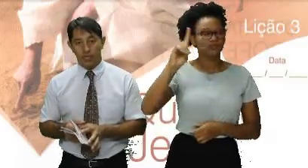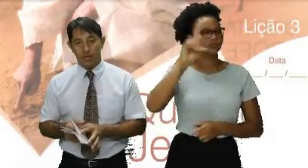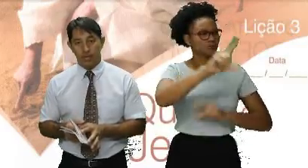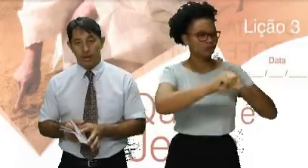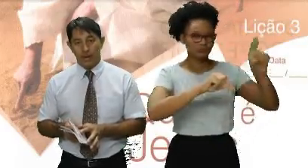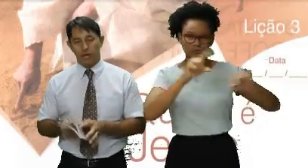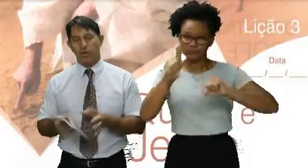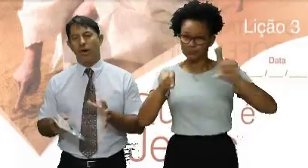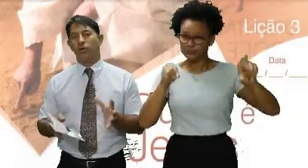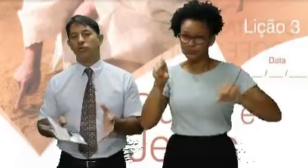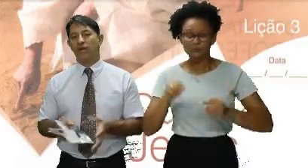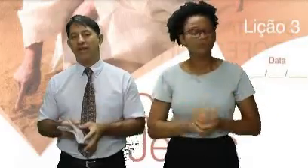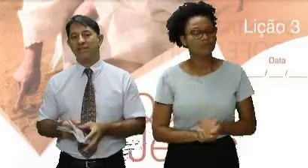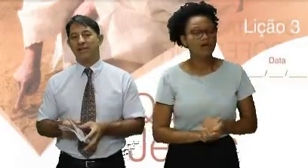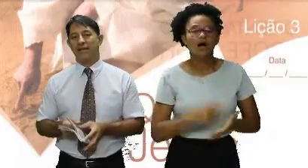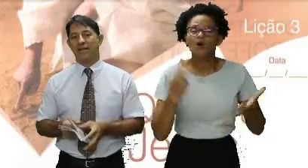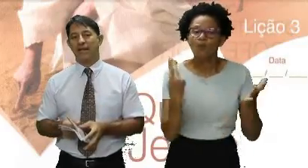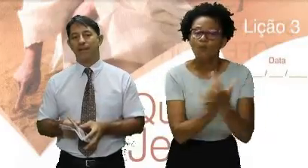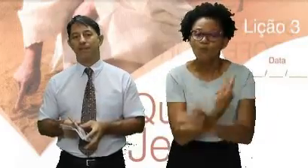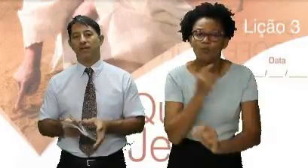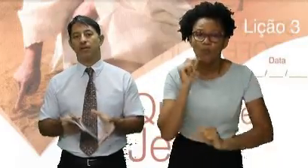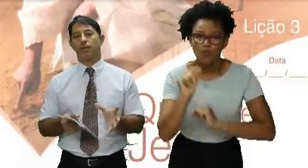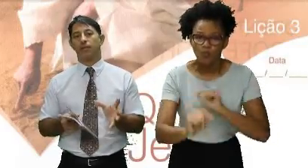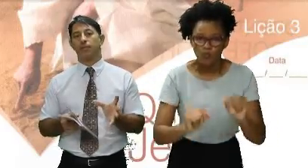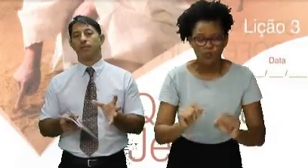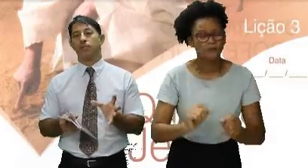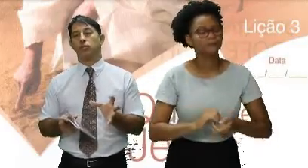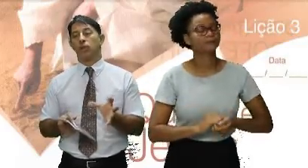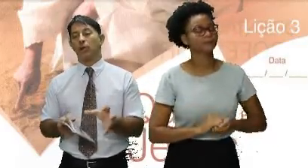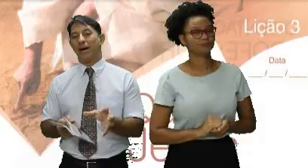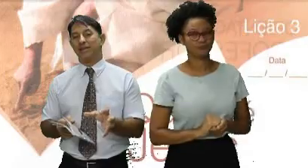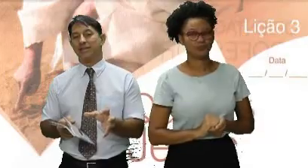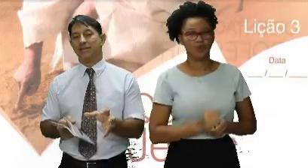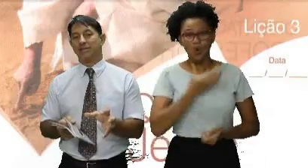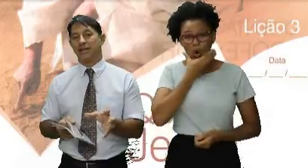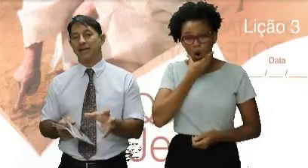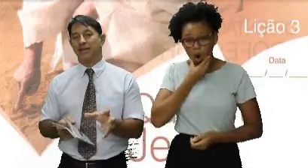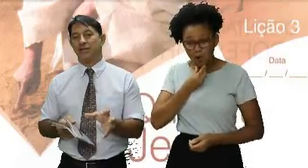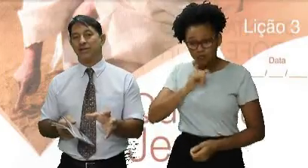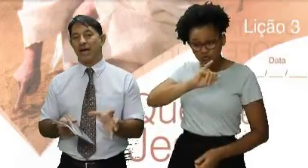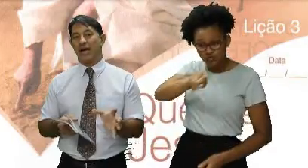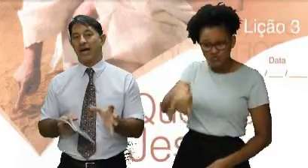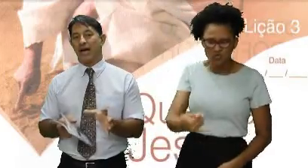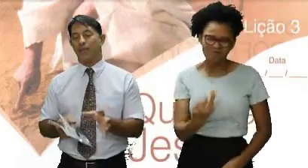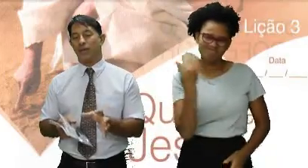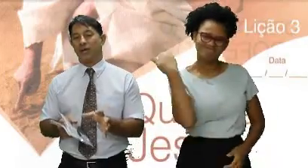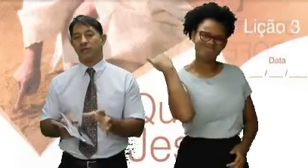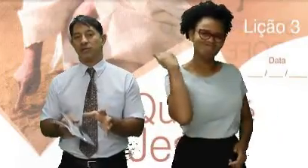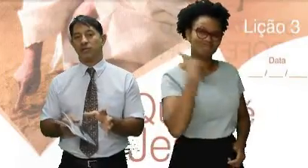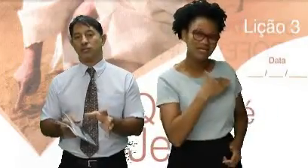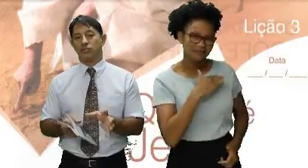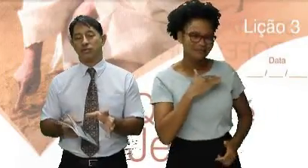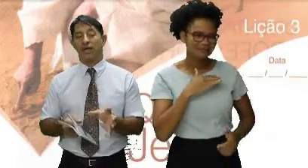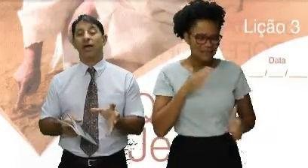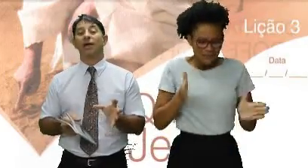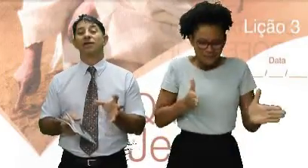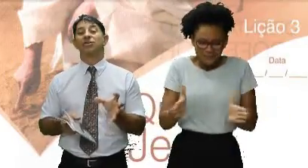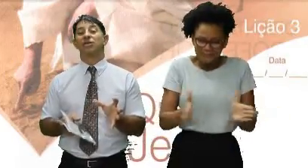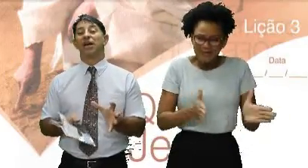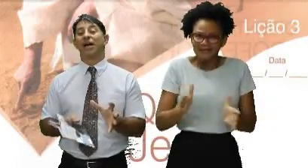utilizou. Então acontece que João Batista, já na época de